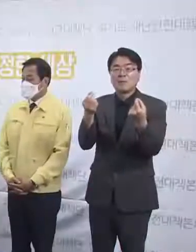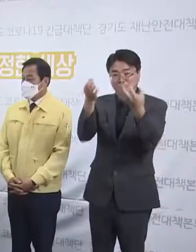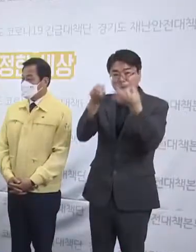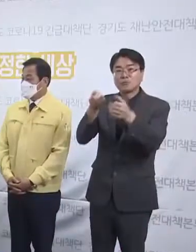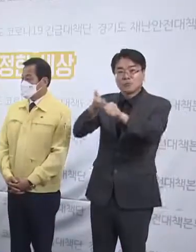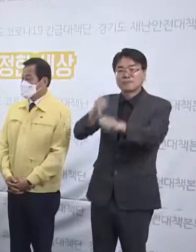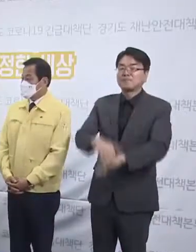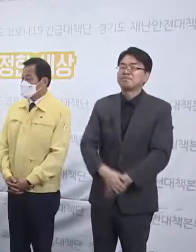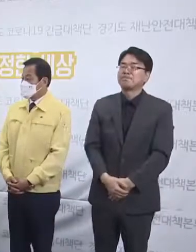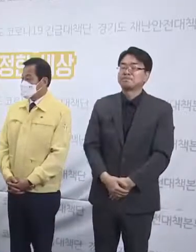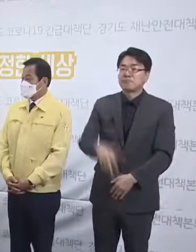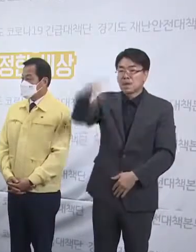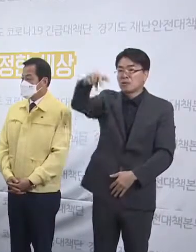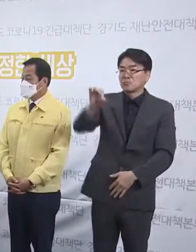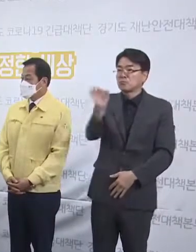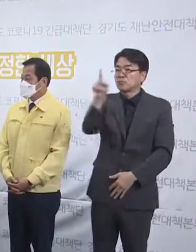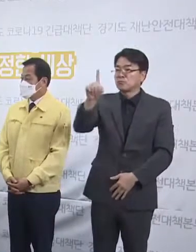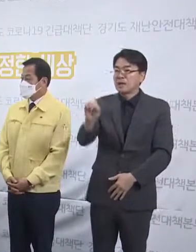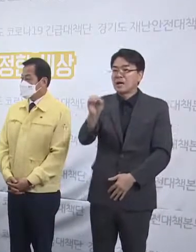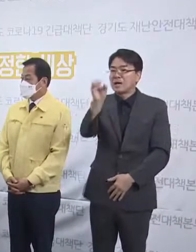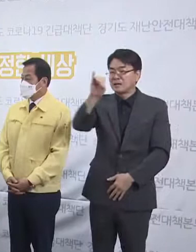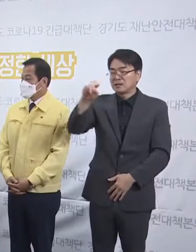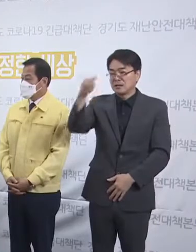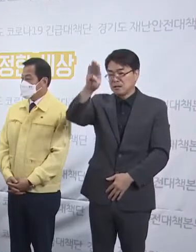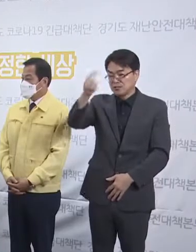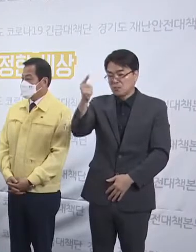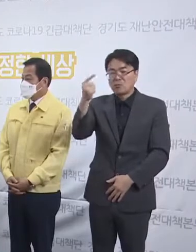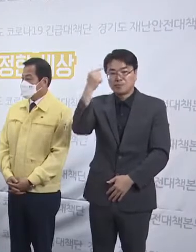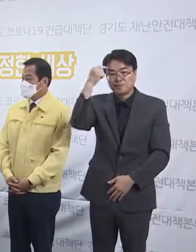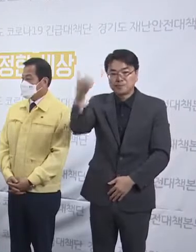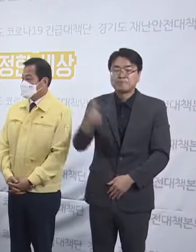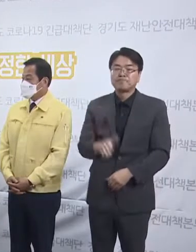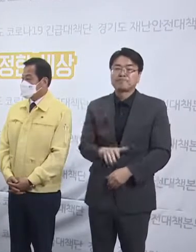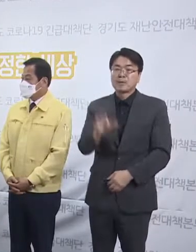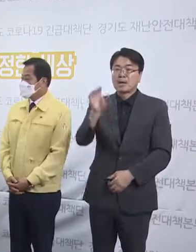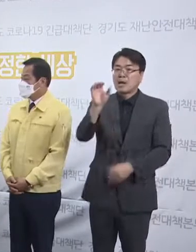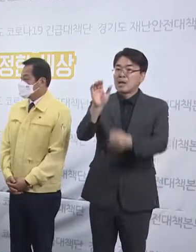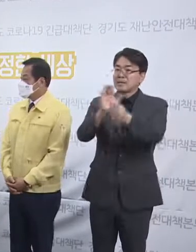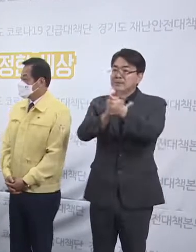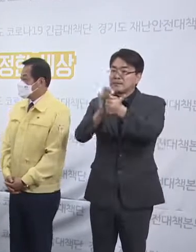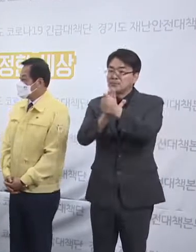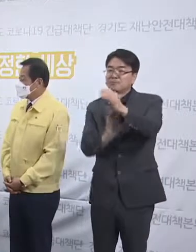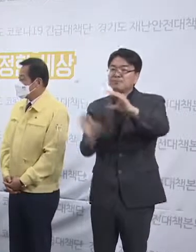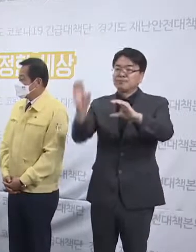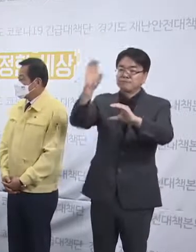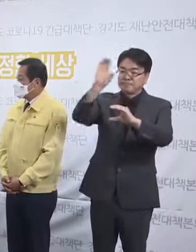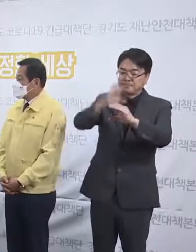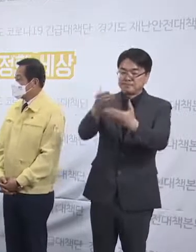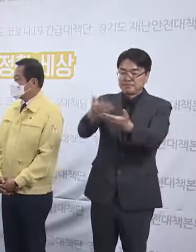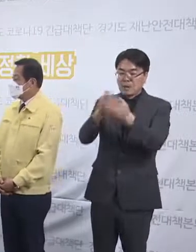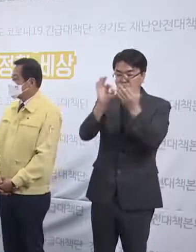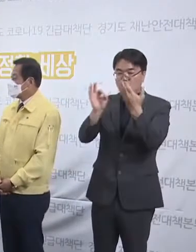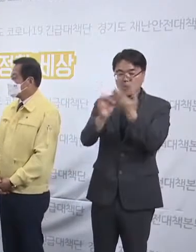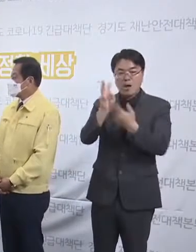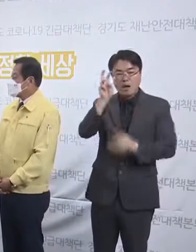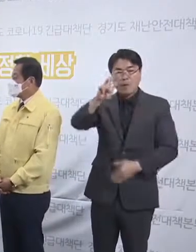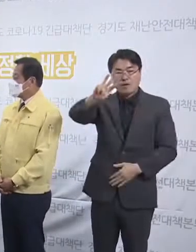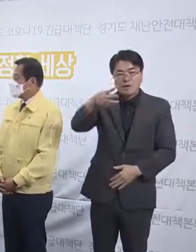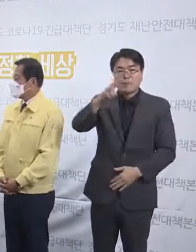중앙일보 최무란 기자입니다. 인센티브 대상에 대해서는 아까 기자회견문에서 333명으로